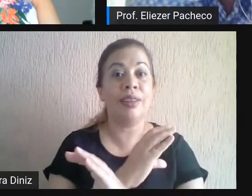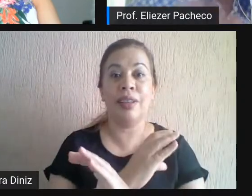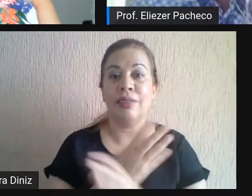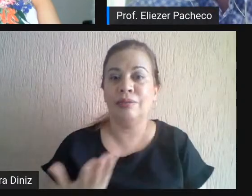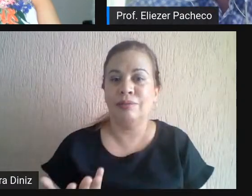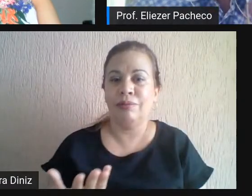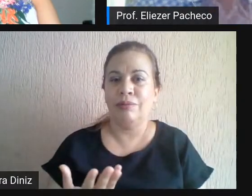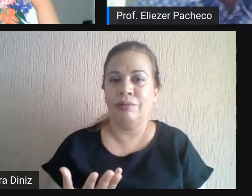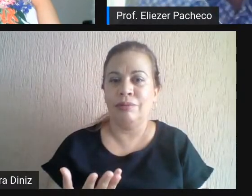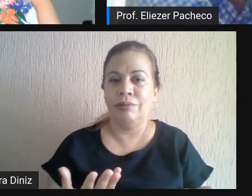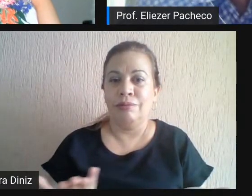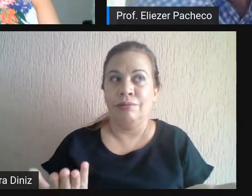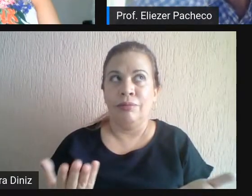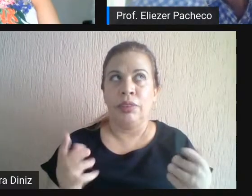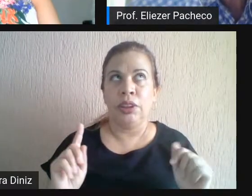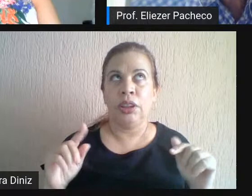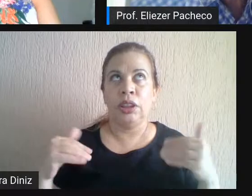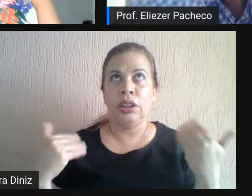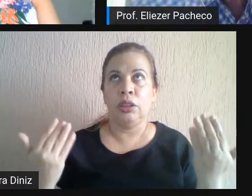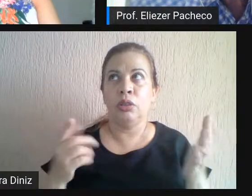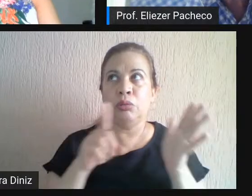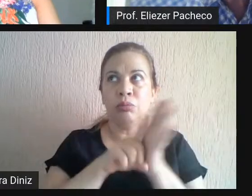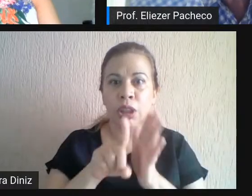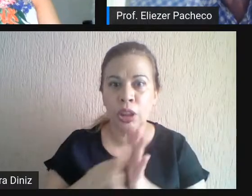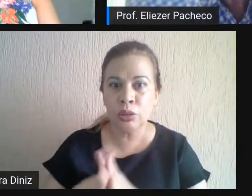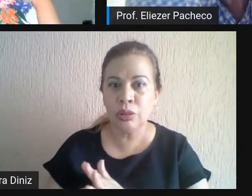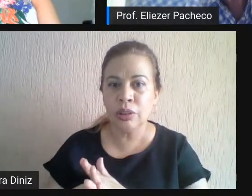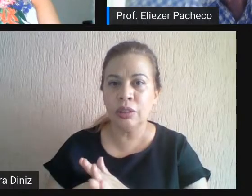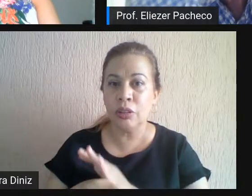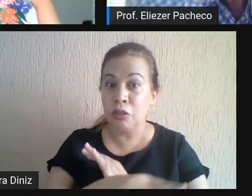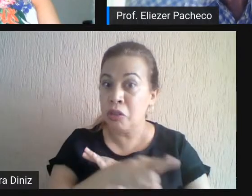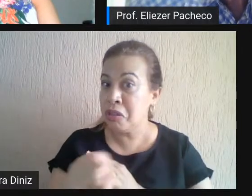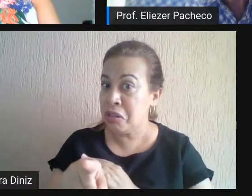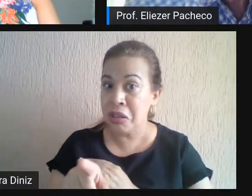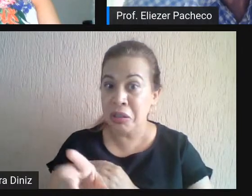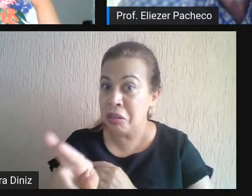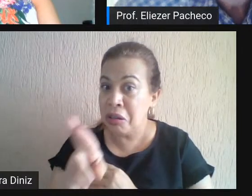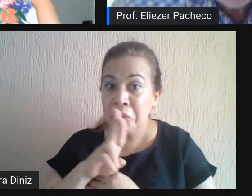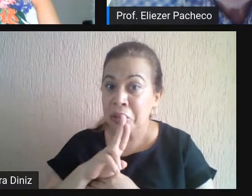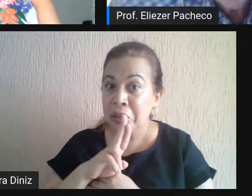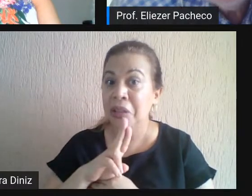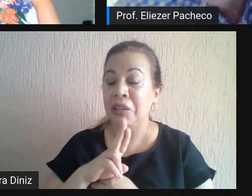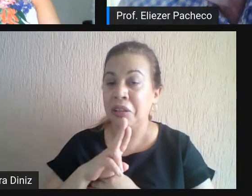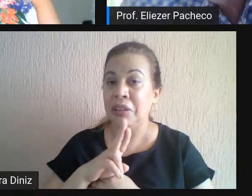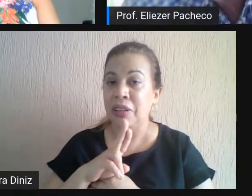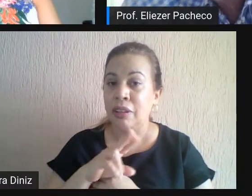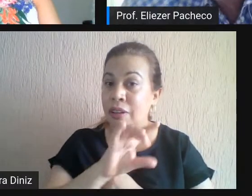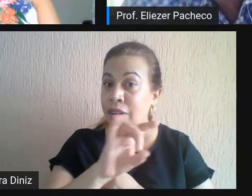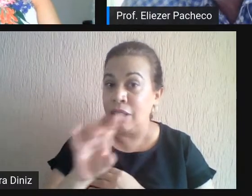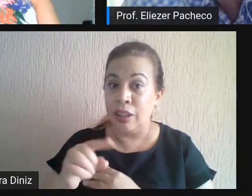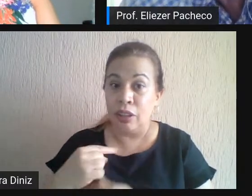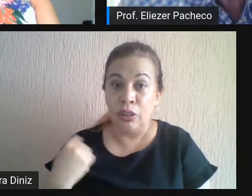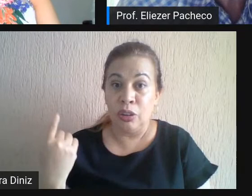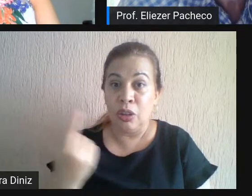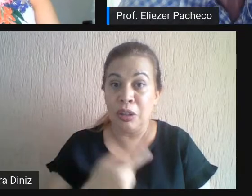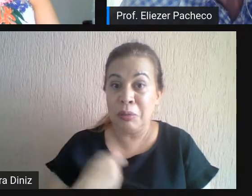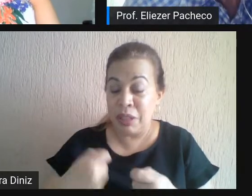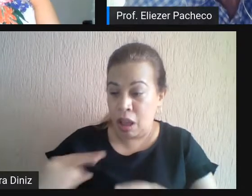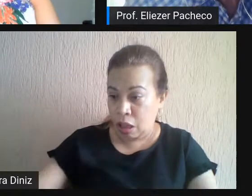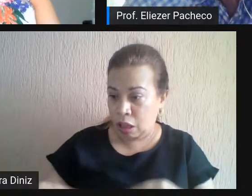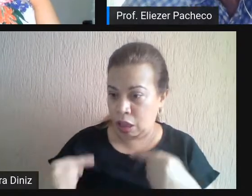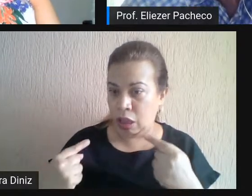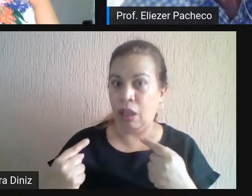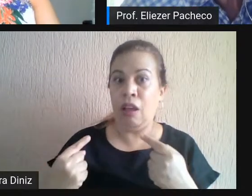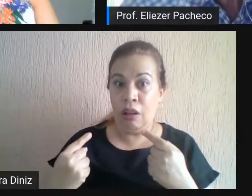Então, são perguntas que eu estou deixando aqui para vocês responder. E cada um de nós tem esse desafio